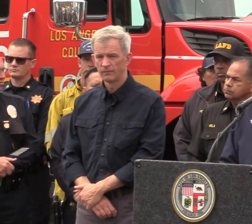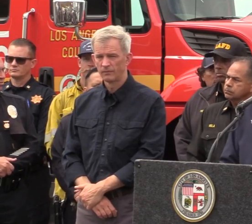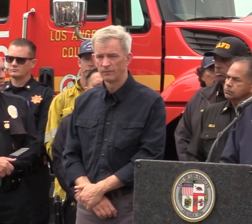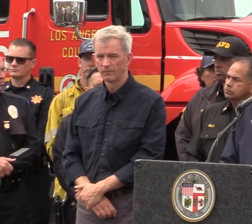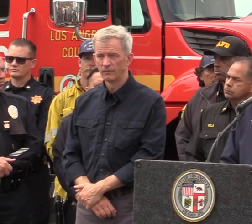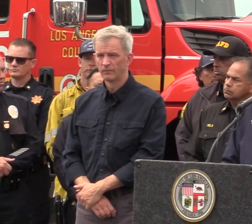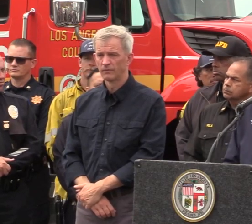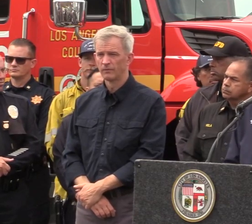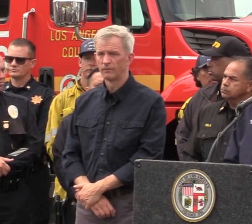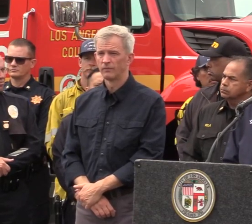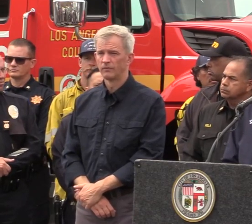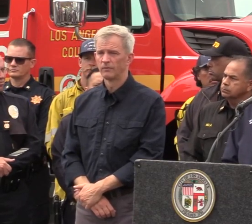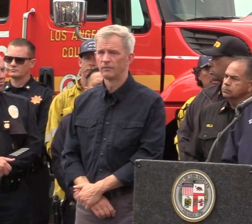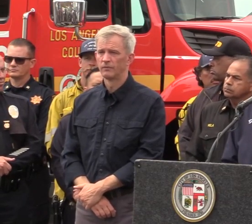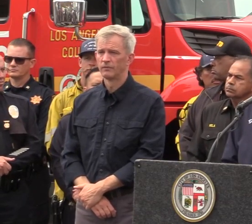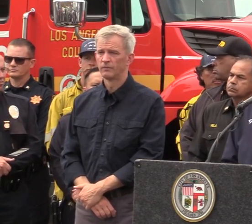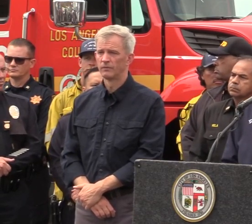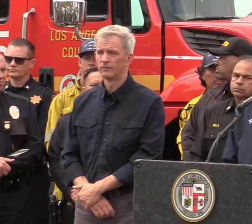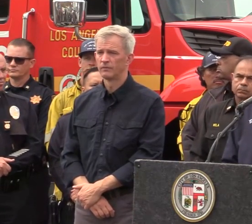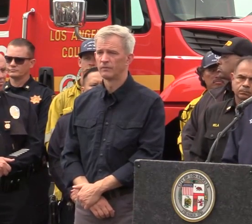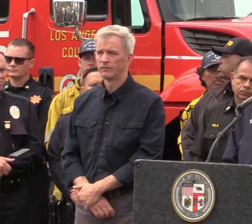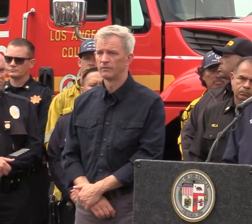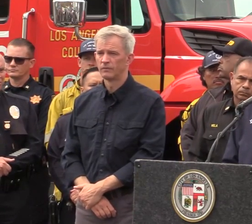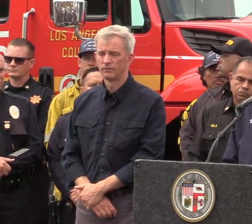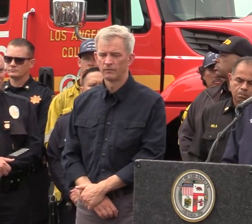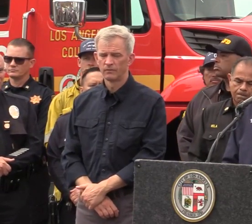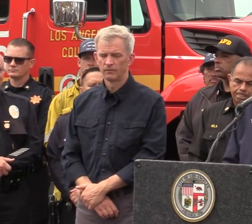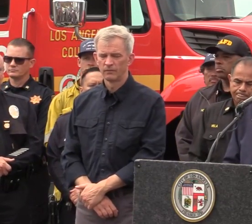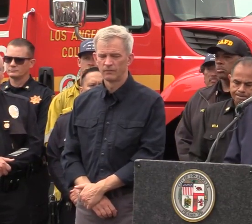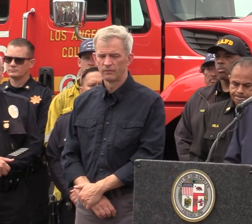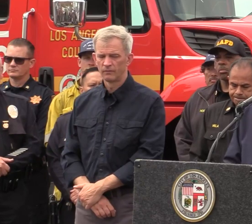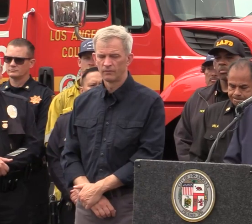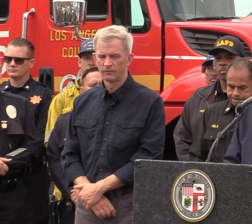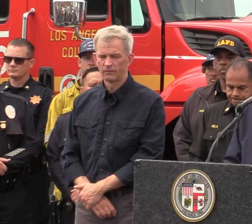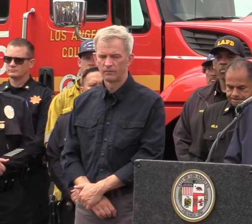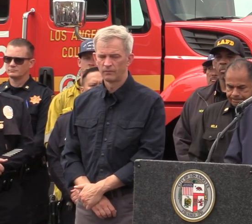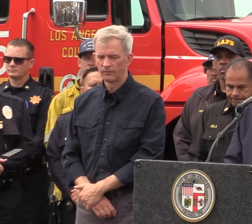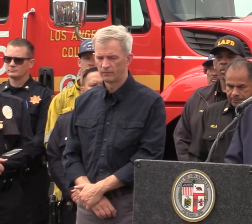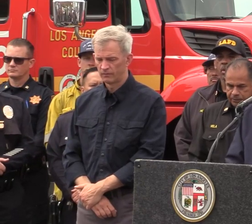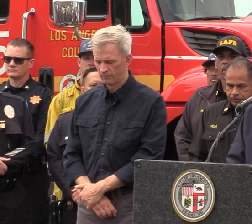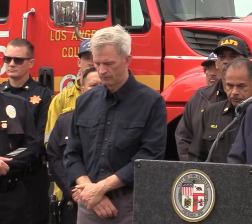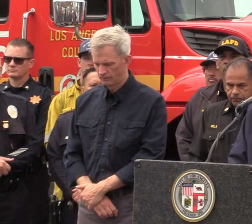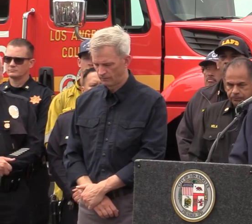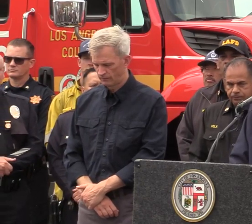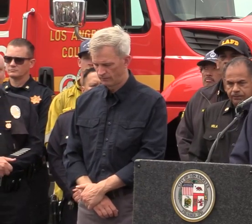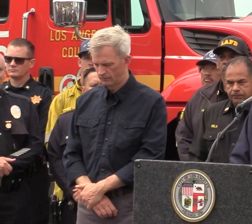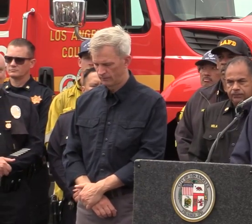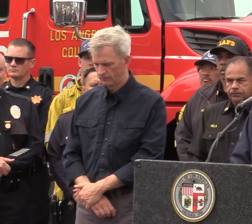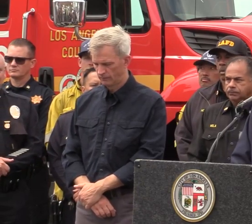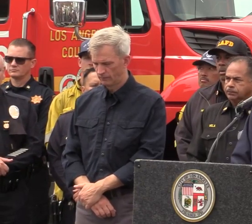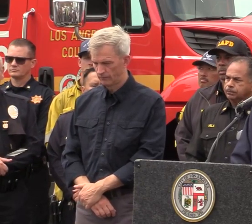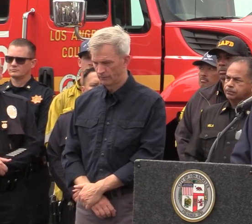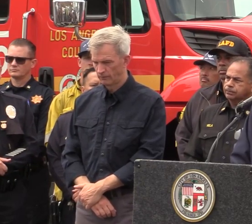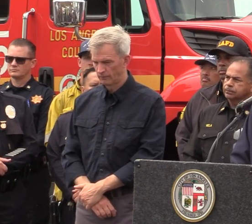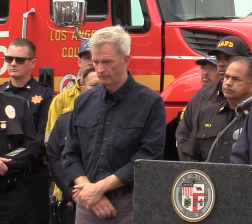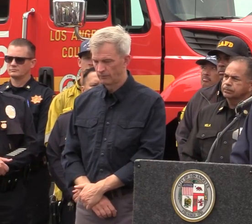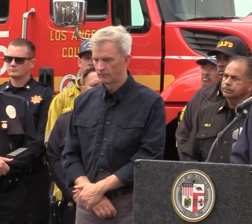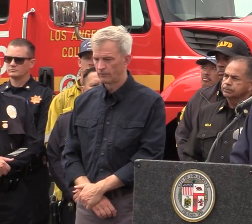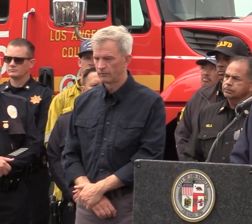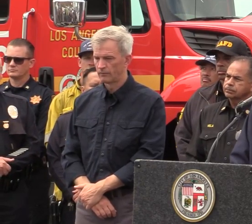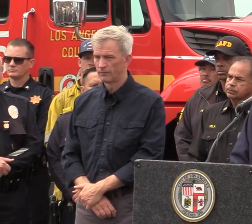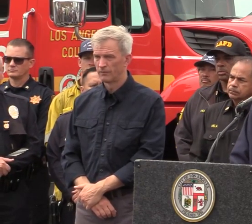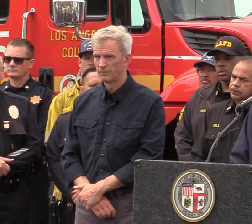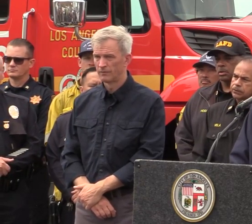nosotros. Muchas gracias a ustedes por su trabajo. Aquí tienen la última información sobre el incendio de maleza en